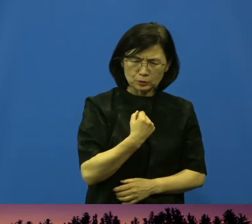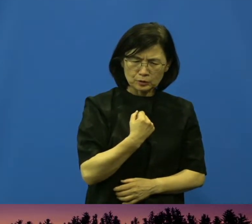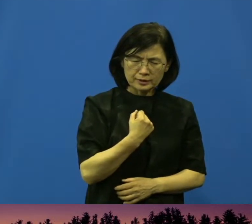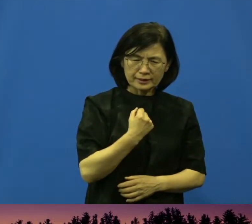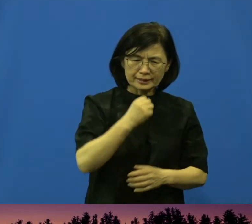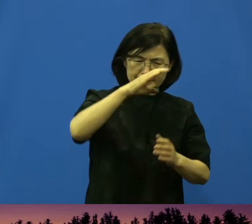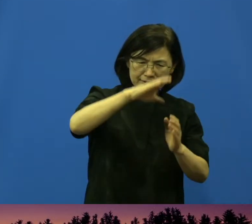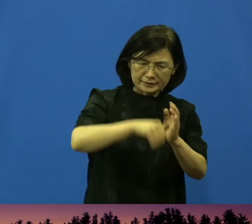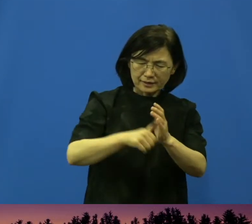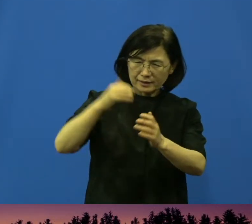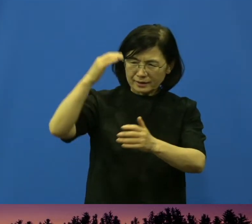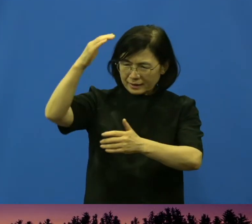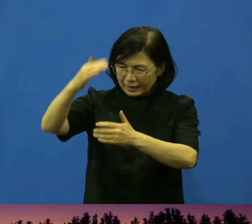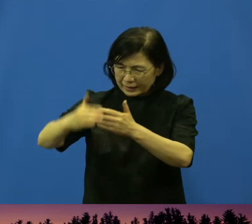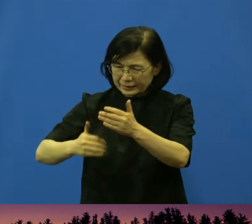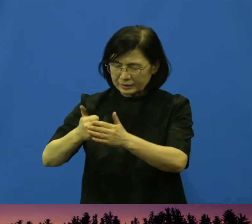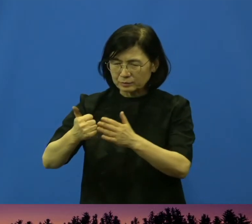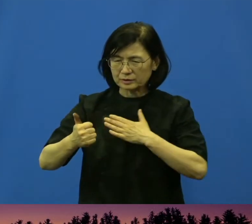생각이에요.